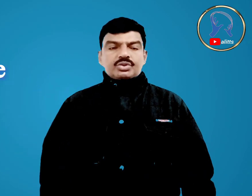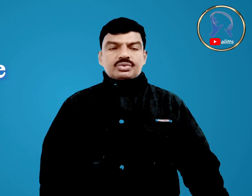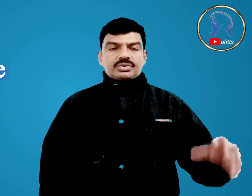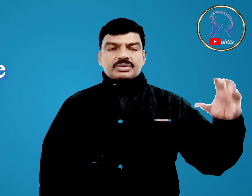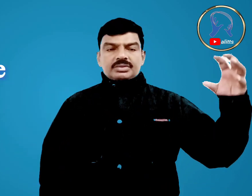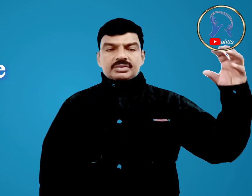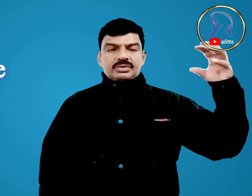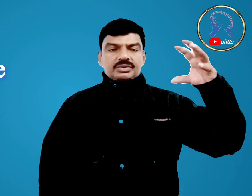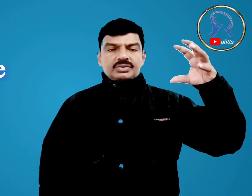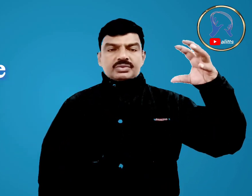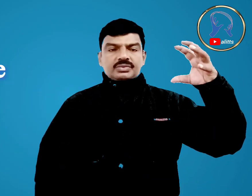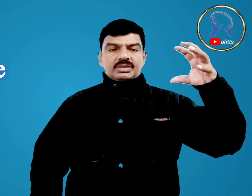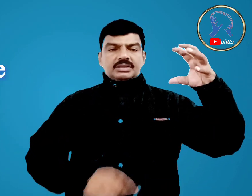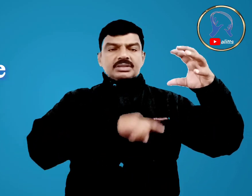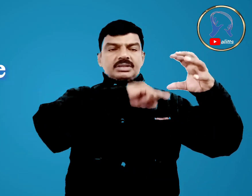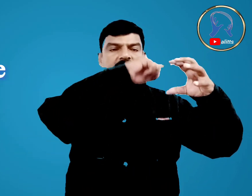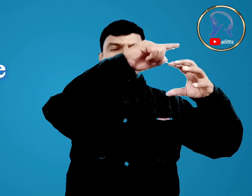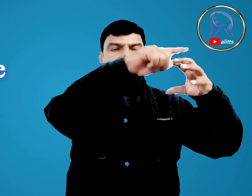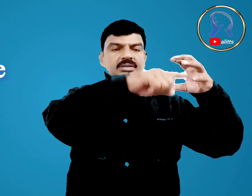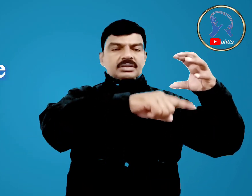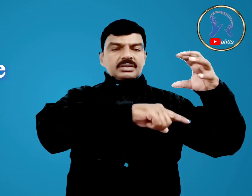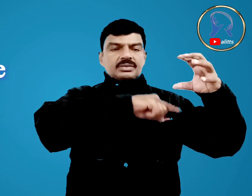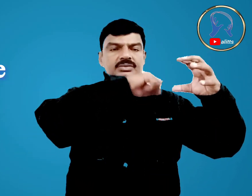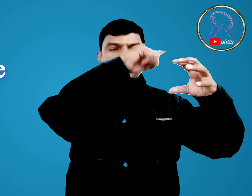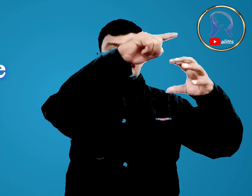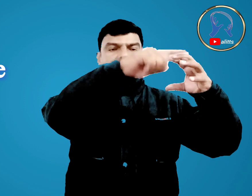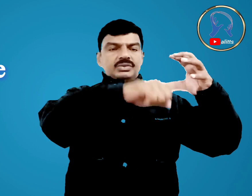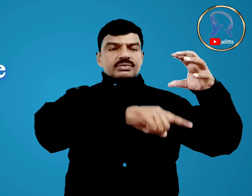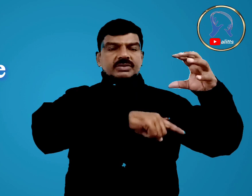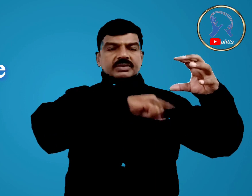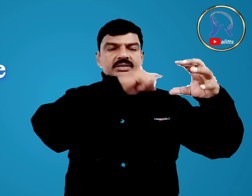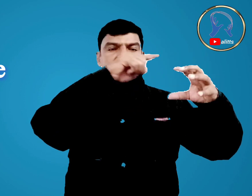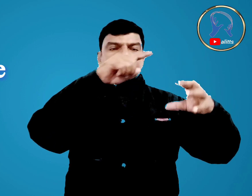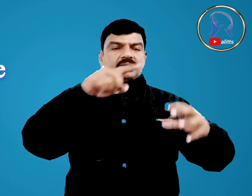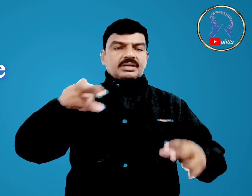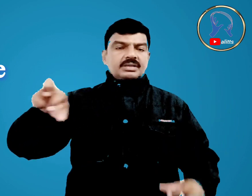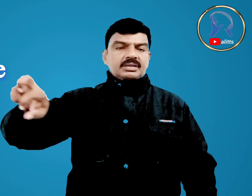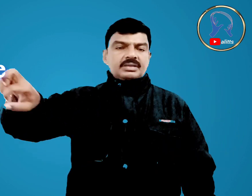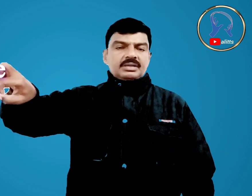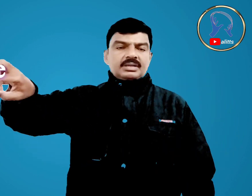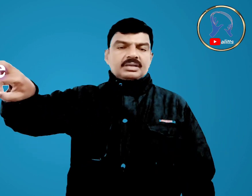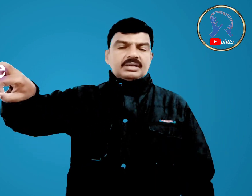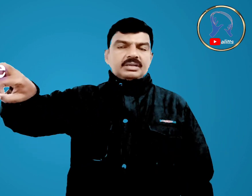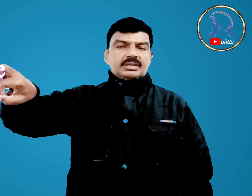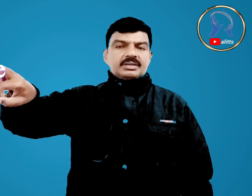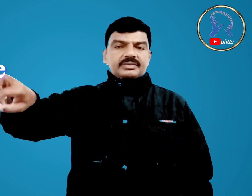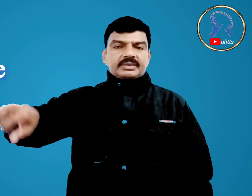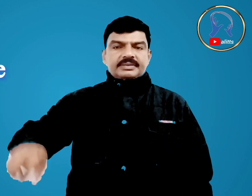नेपचून सूरज उसके गिर्द घूमने वाला सियारा आठवां।